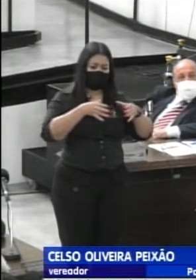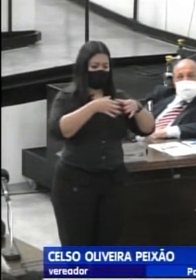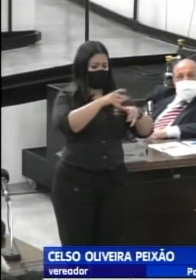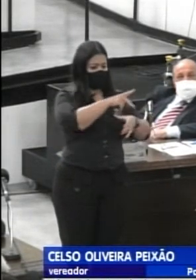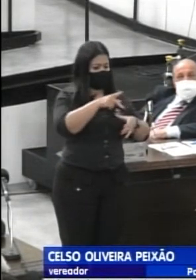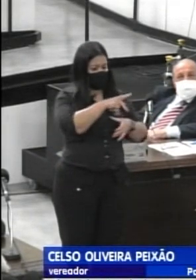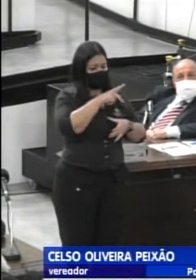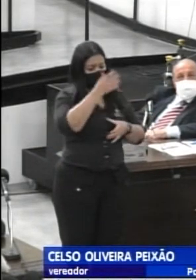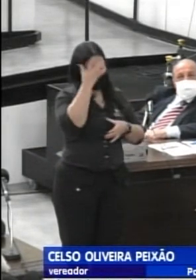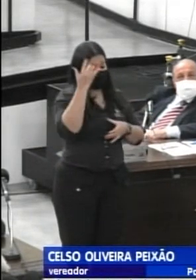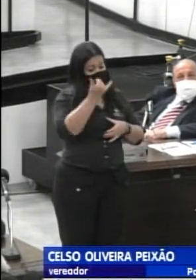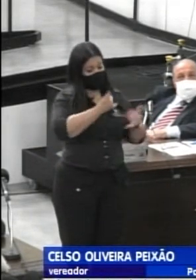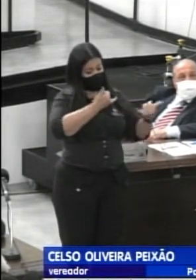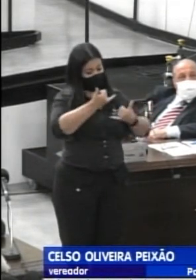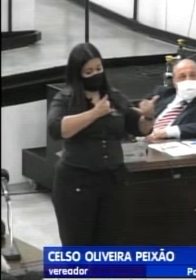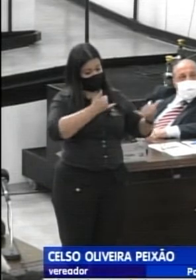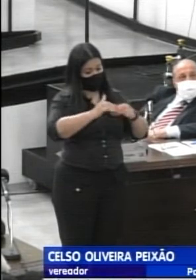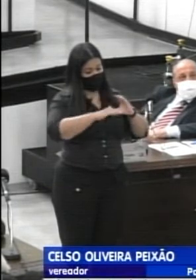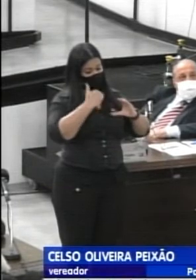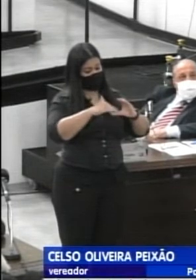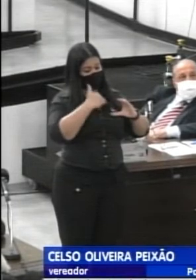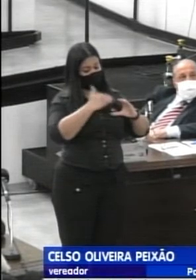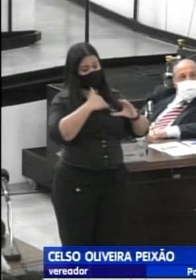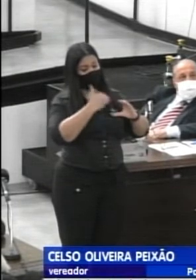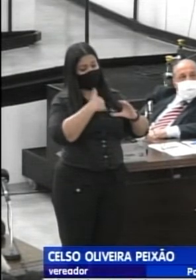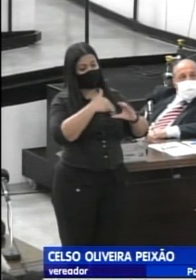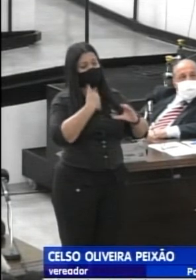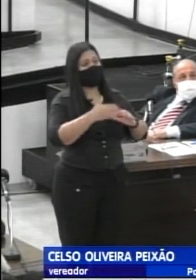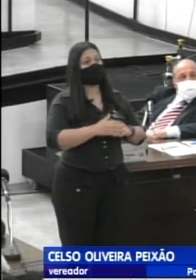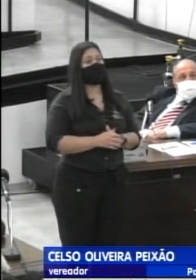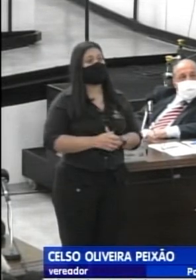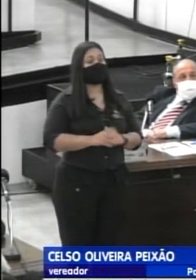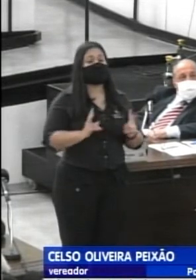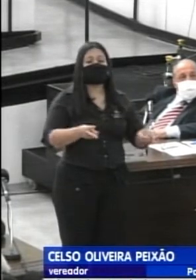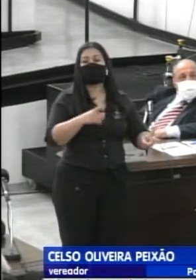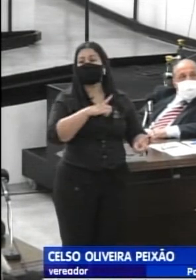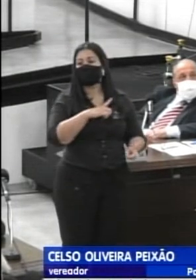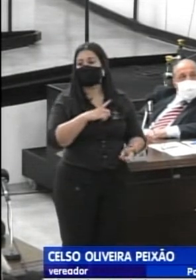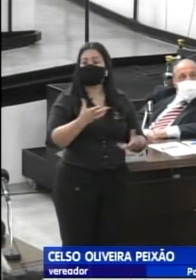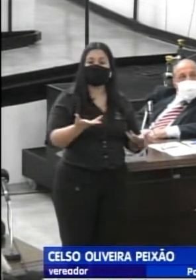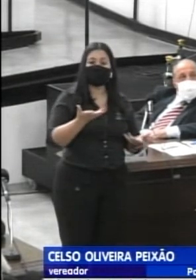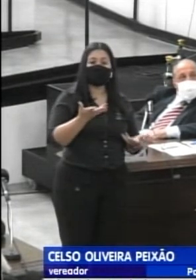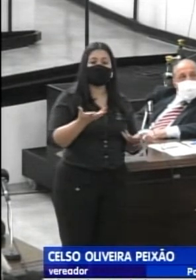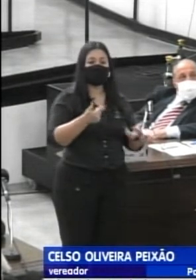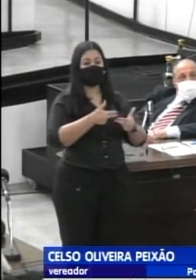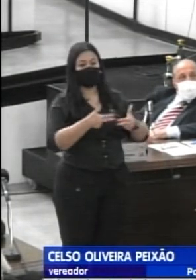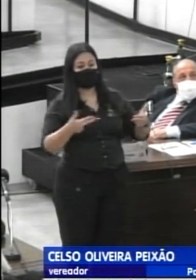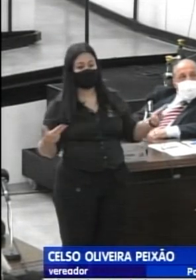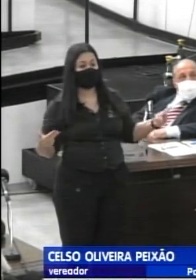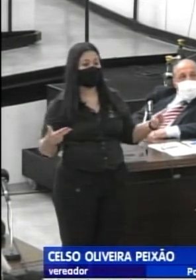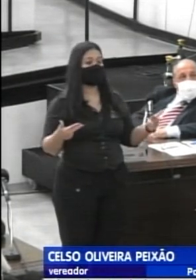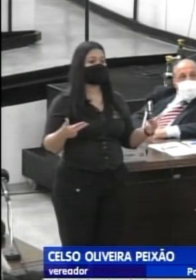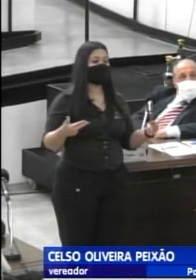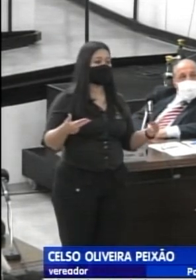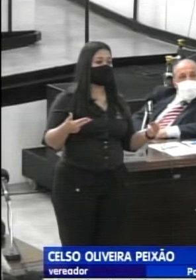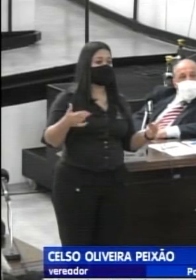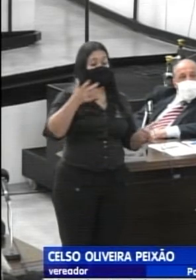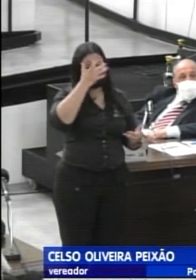né? A gente não quer dizer maioria, mas sempre tem aquelas situações oposicionistas que